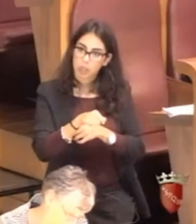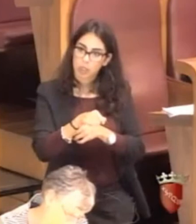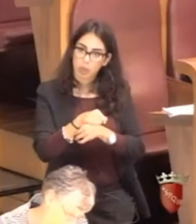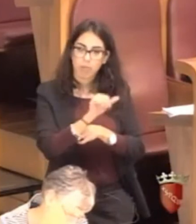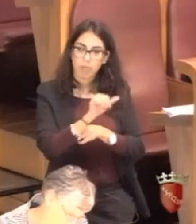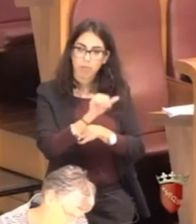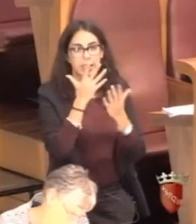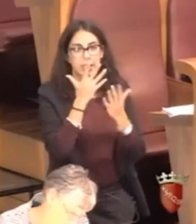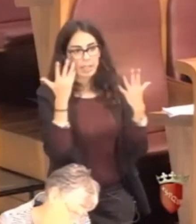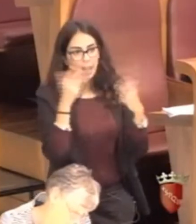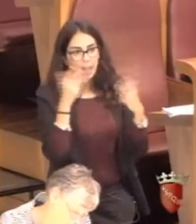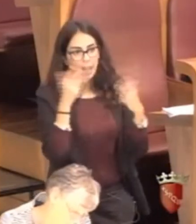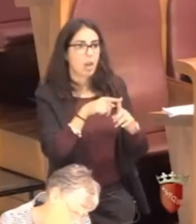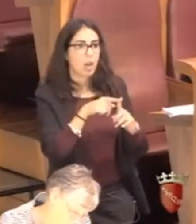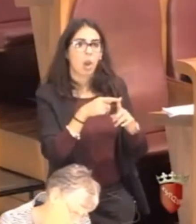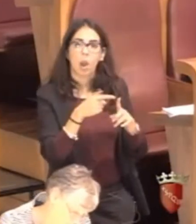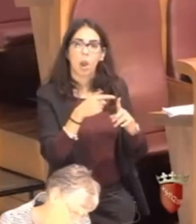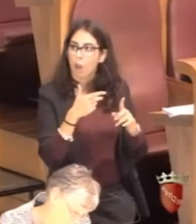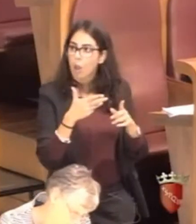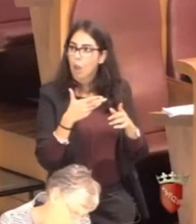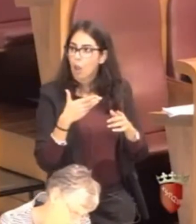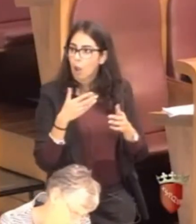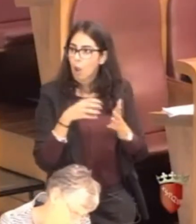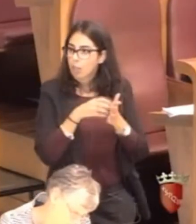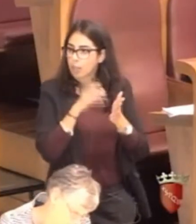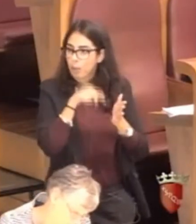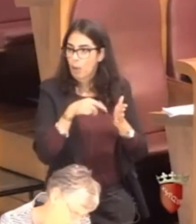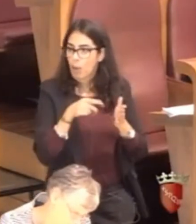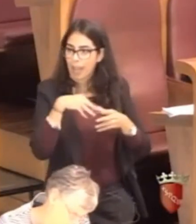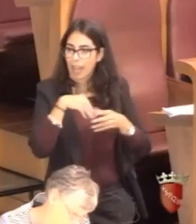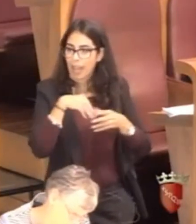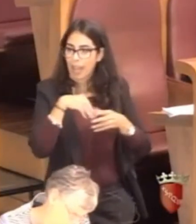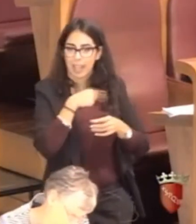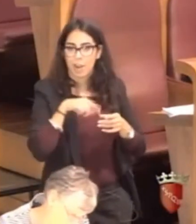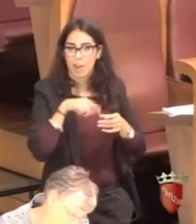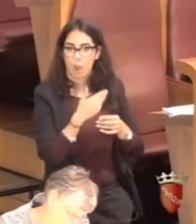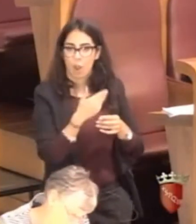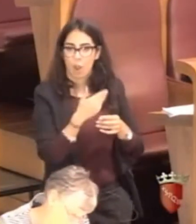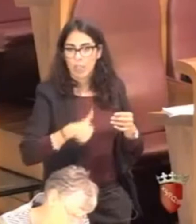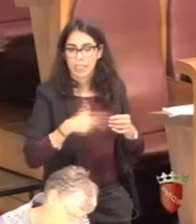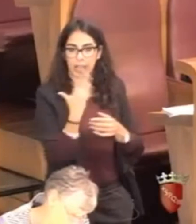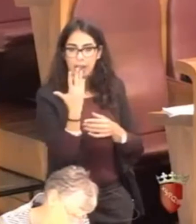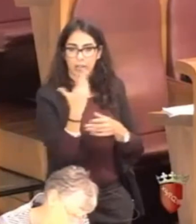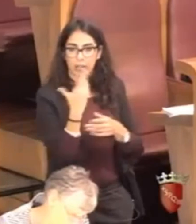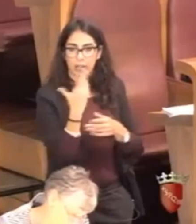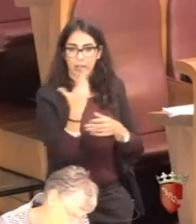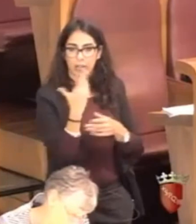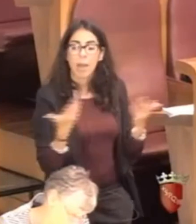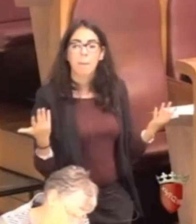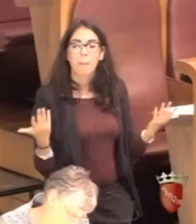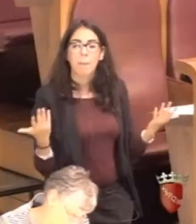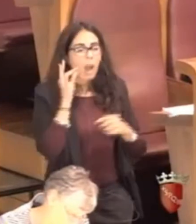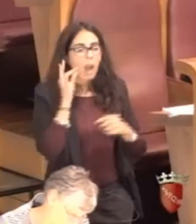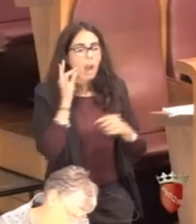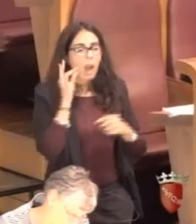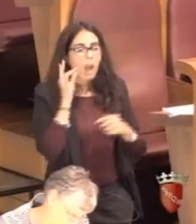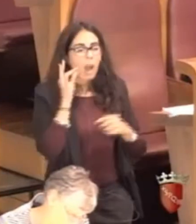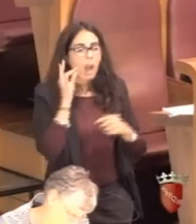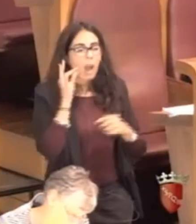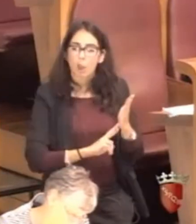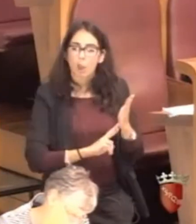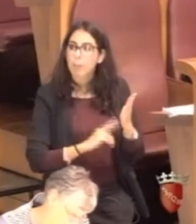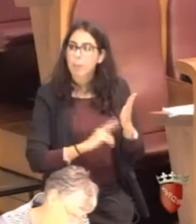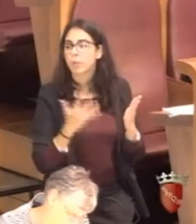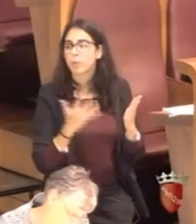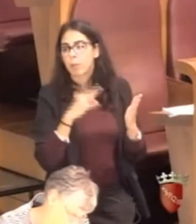dei nostri consiglieri 5 Stelle, proprio affinché lo stesso regolamento, ma di solito lo